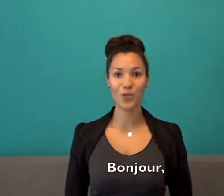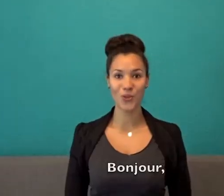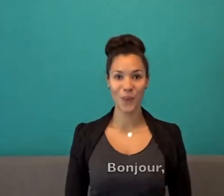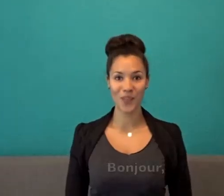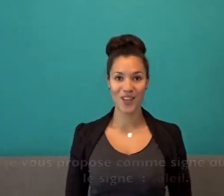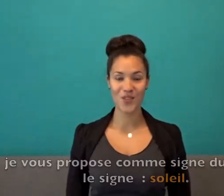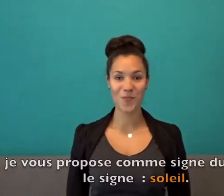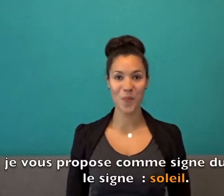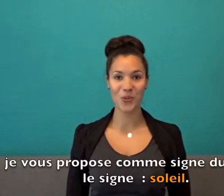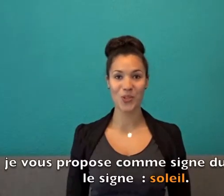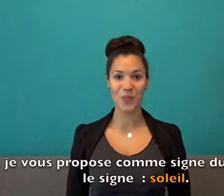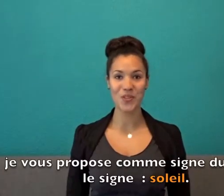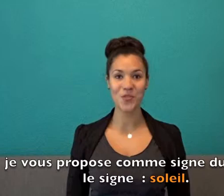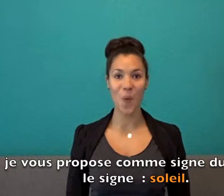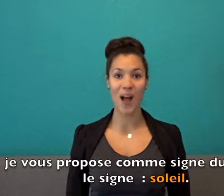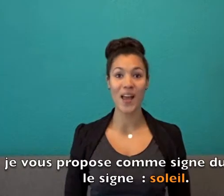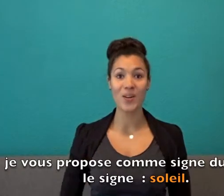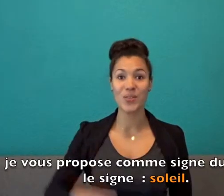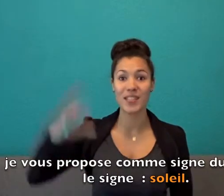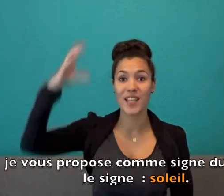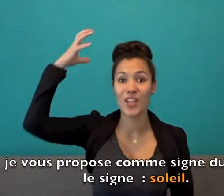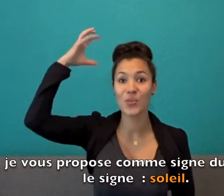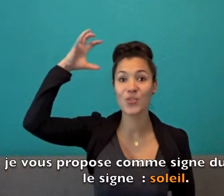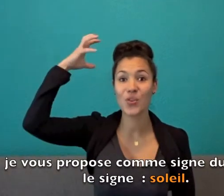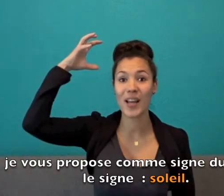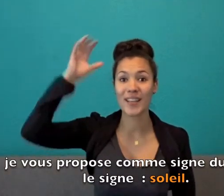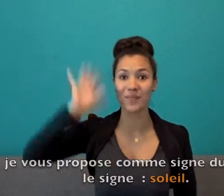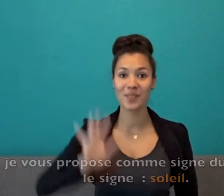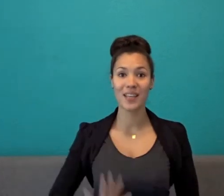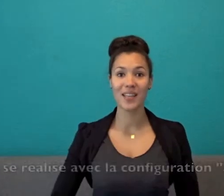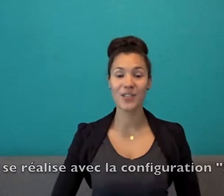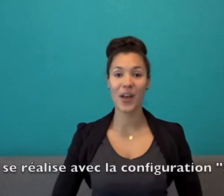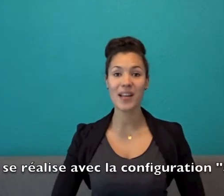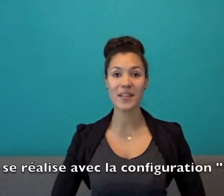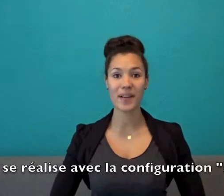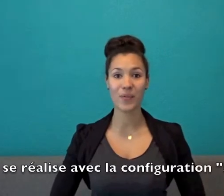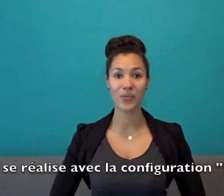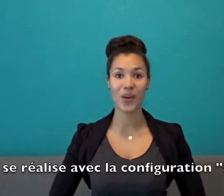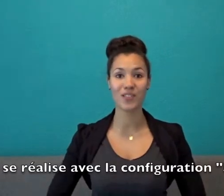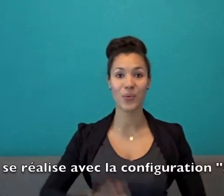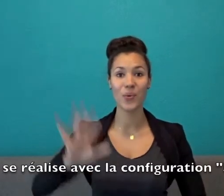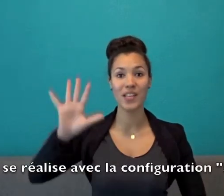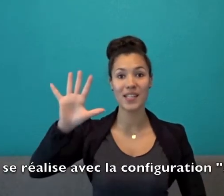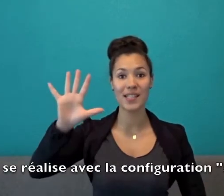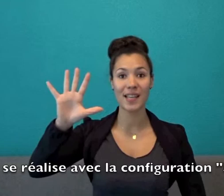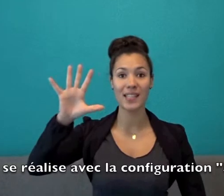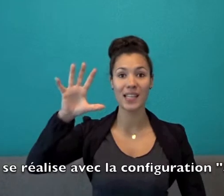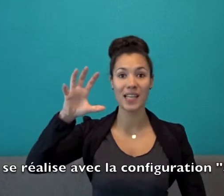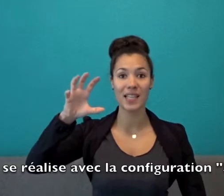Bonjour, je vous propose comme signe du mois le signe Soleil. Il se réalise avec la configuration 5,